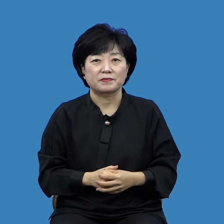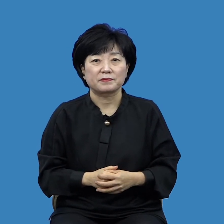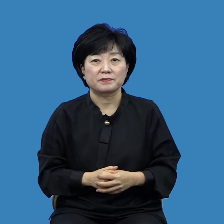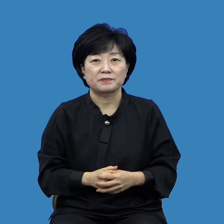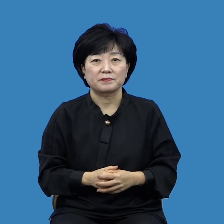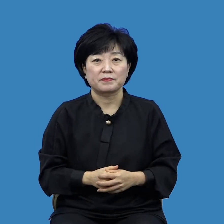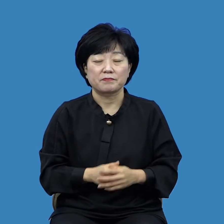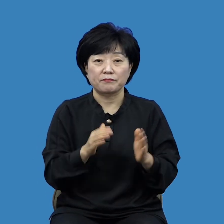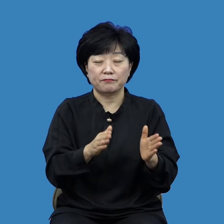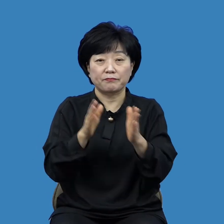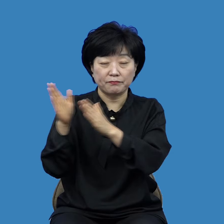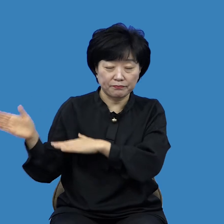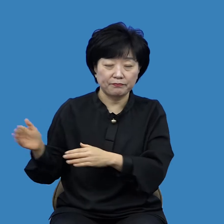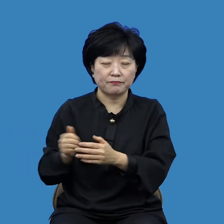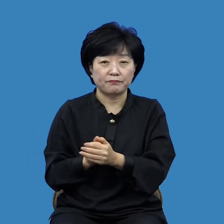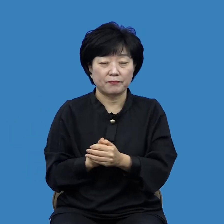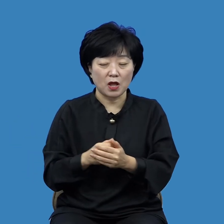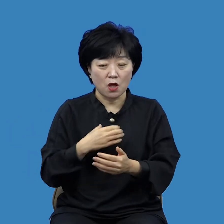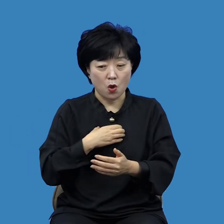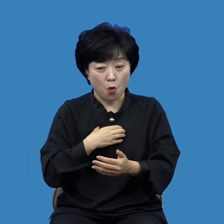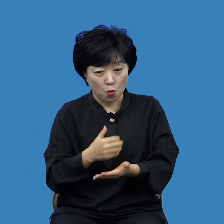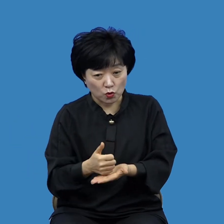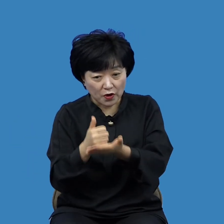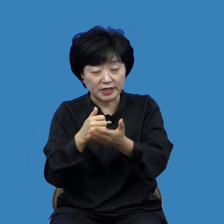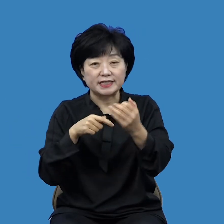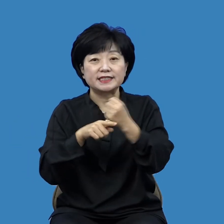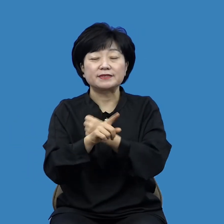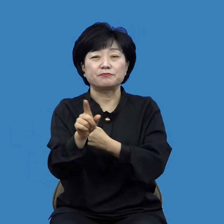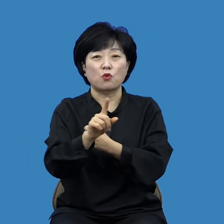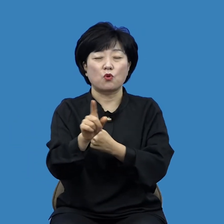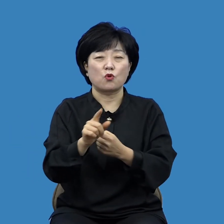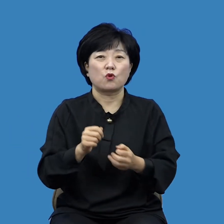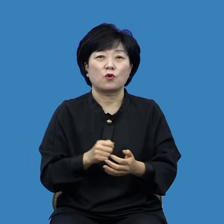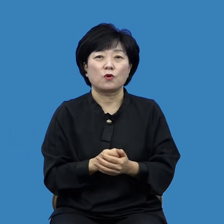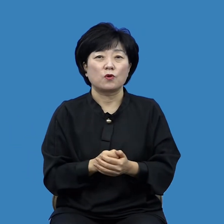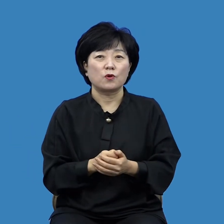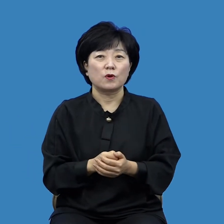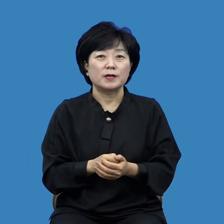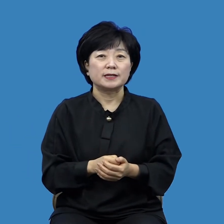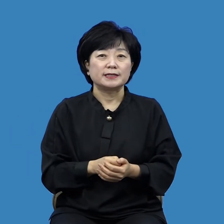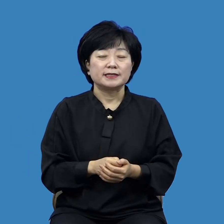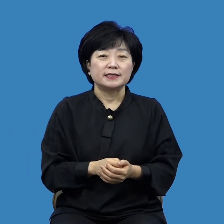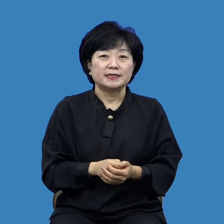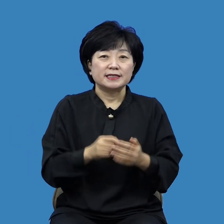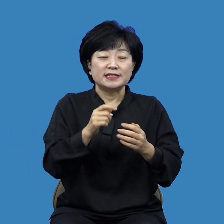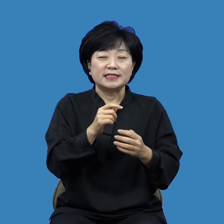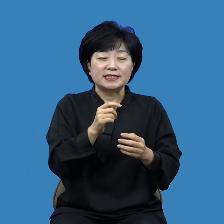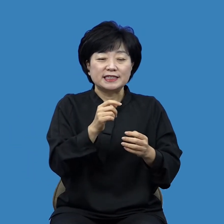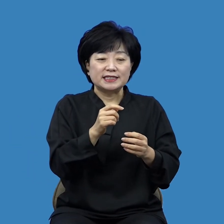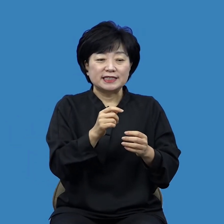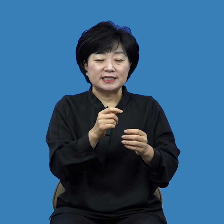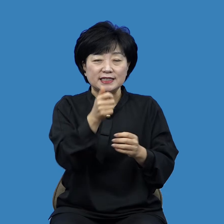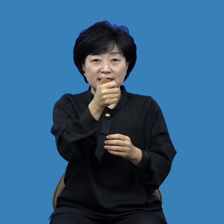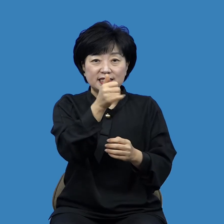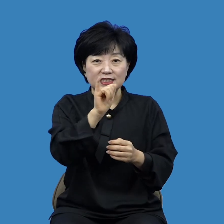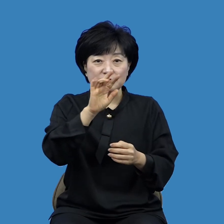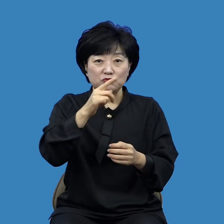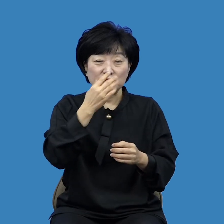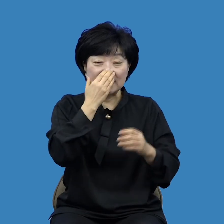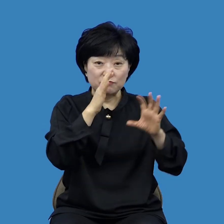자, 그렇다면 이 공경한다고 하는 건 구체적으로 무슨 뜻인가? 이 공경이라고 하는 거에 히브리어를 보면요,